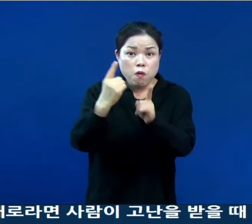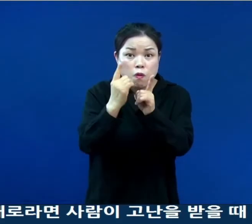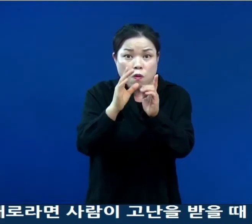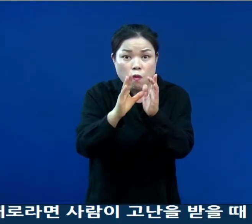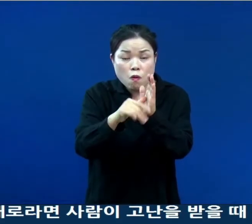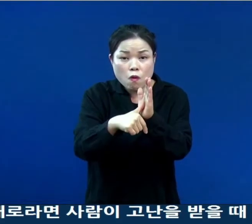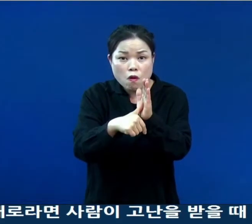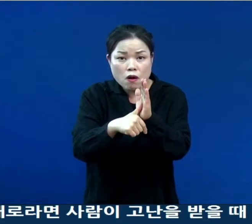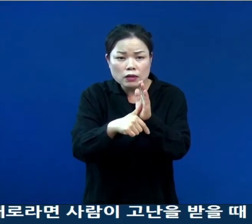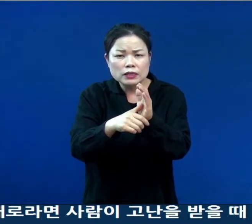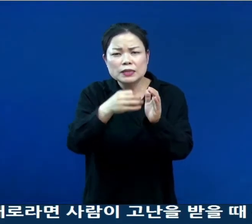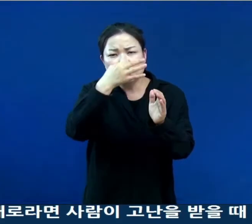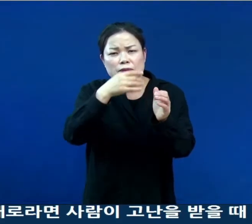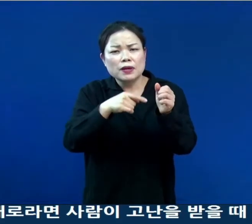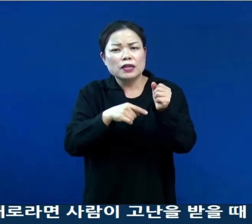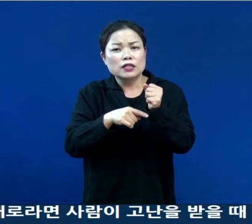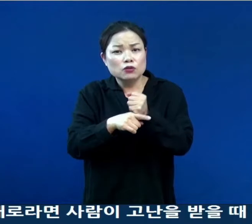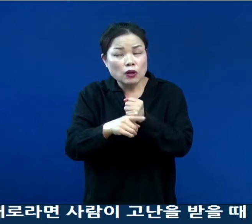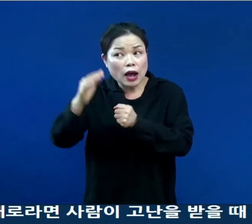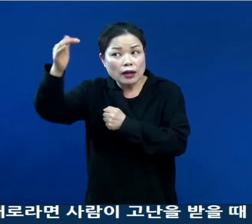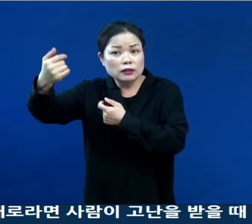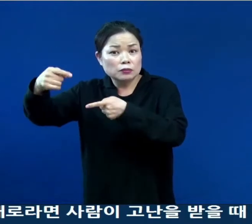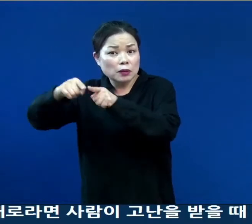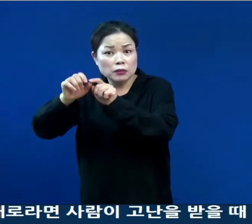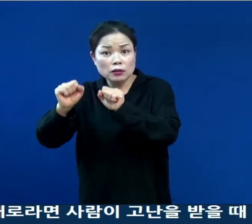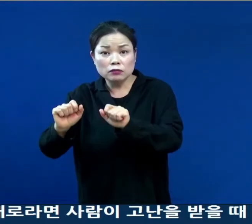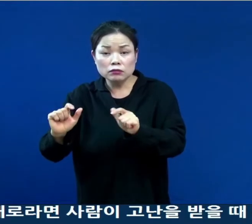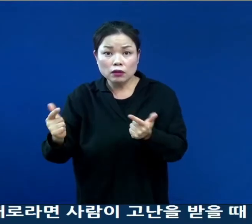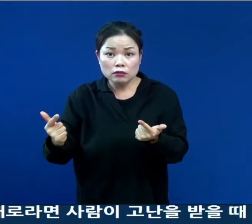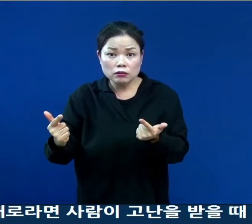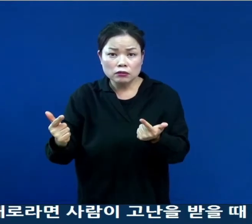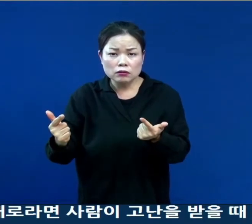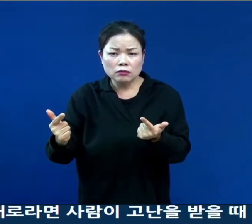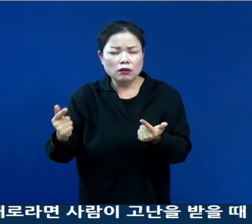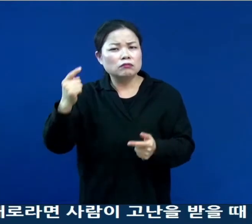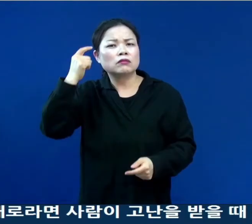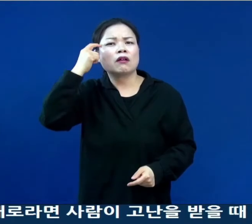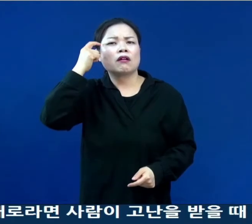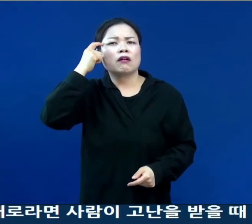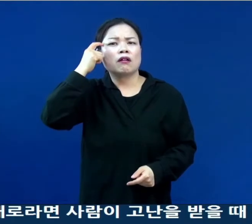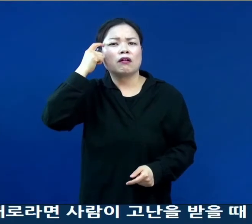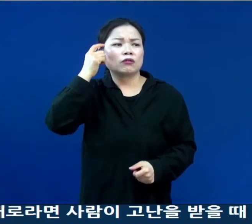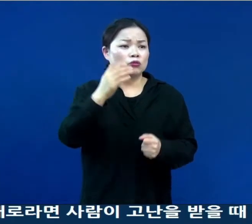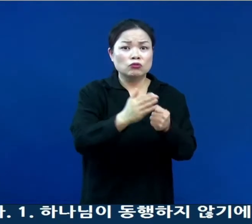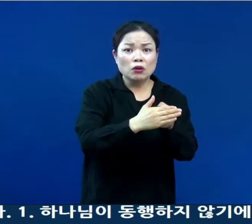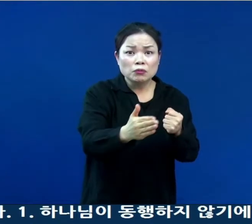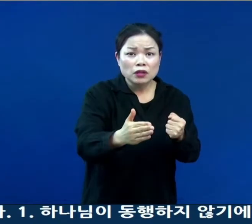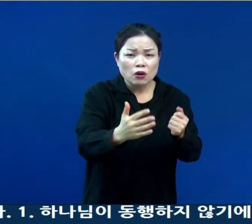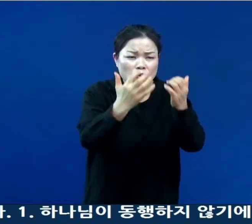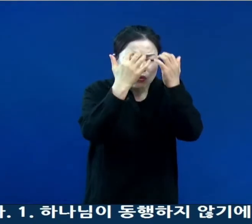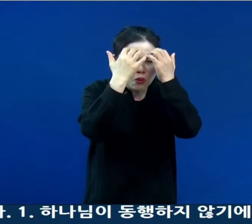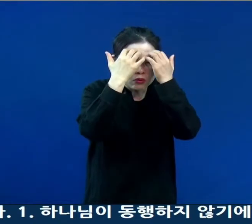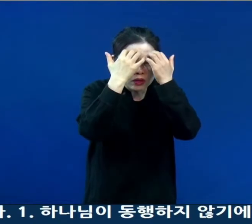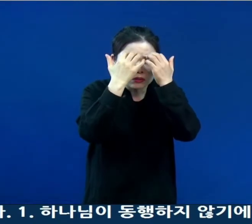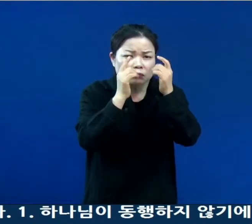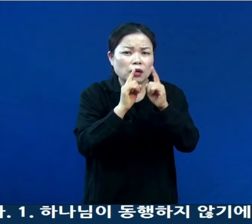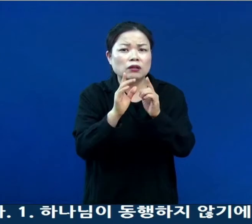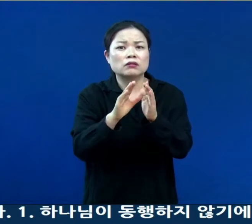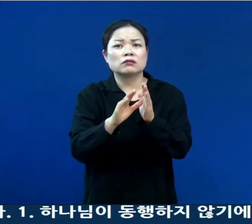그 힘듦의 이유를 하나님이 함께 해주지 않았기 때문이라고 생각하고, 그렇기 때문에 고난을 이해할